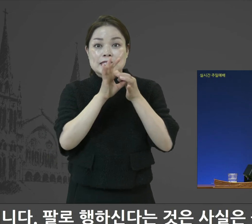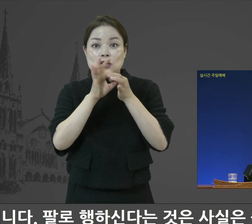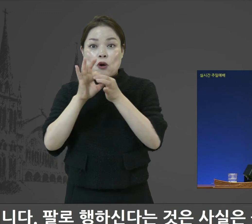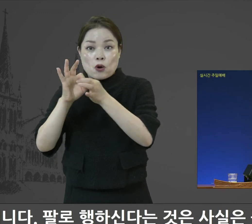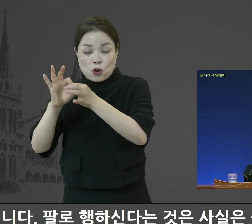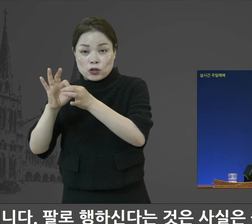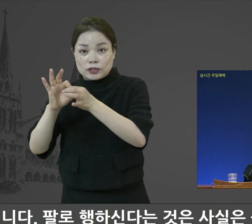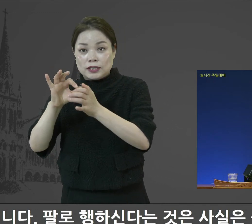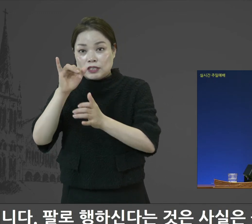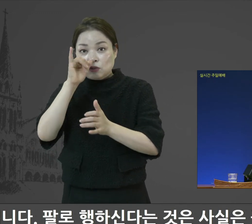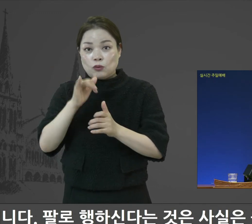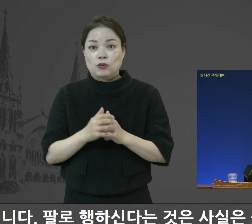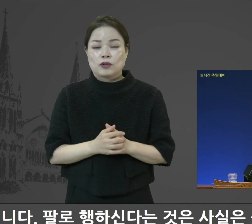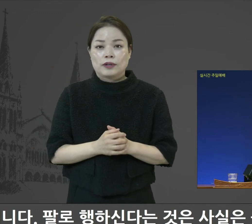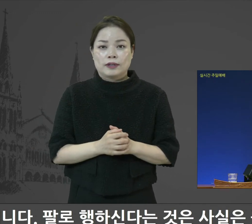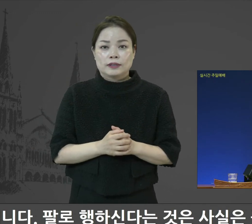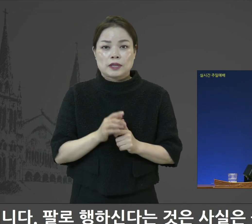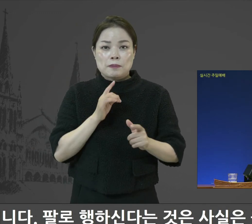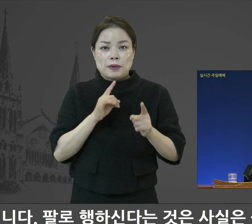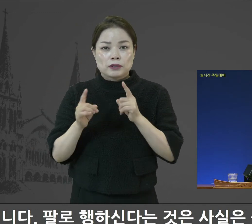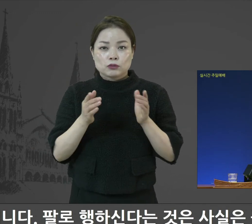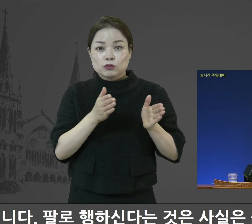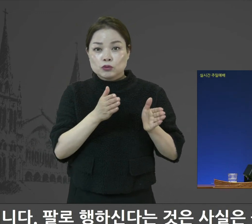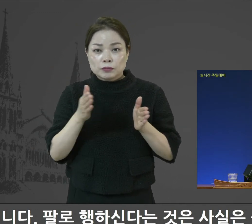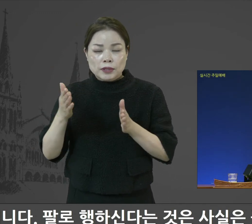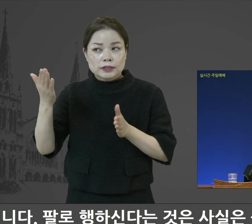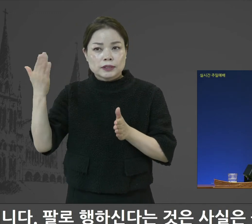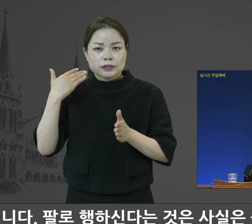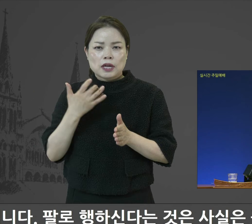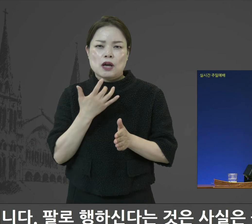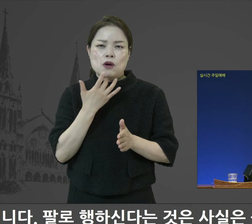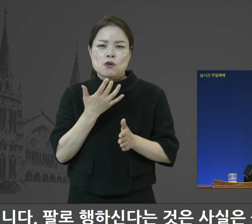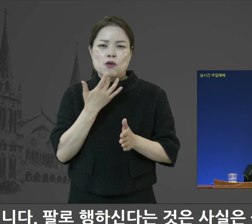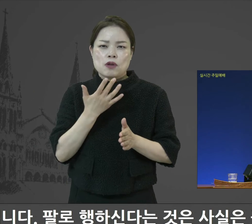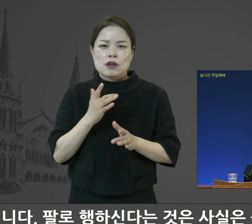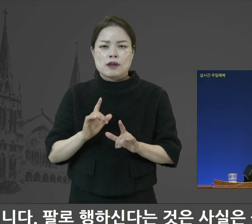개념처럼 나타납니다. 이 말씀을 준비하면서 지난 화요일